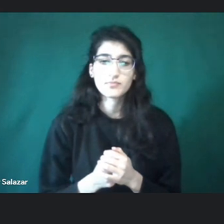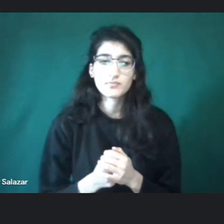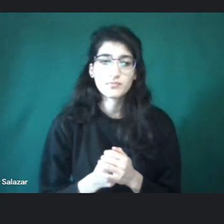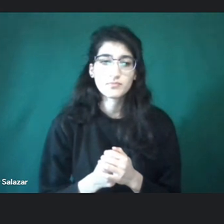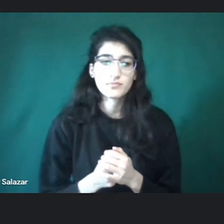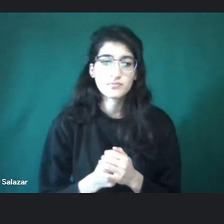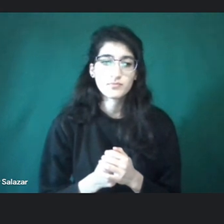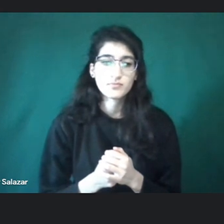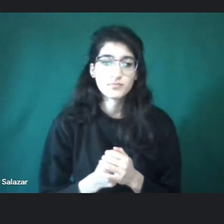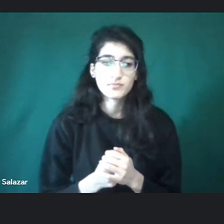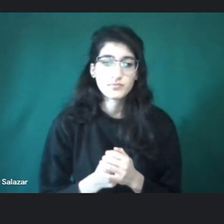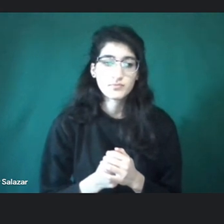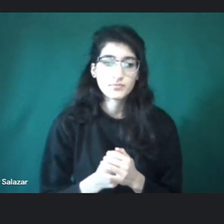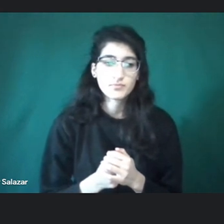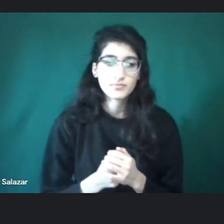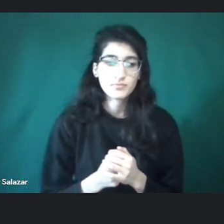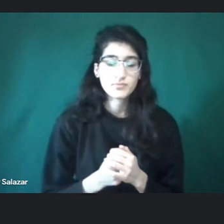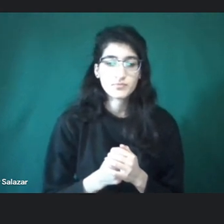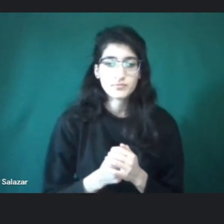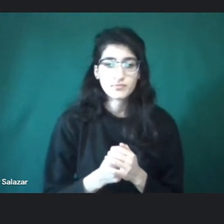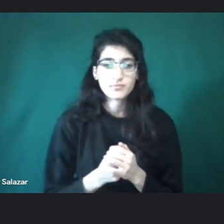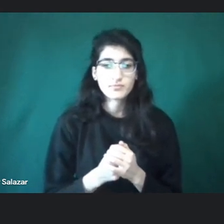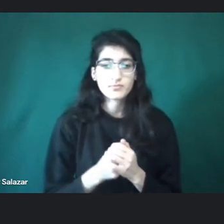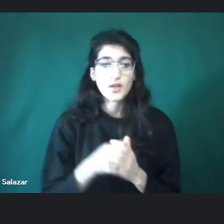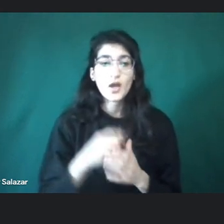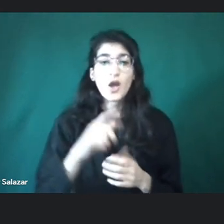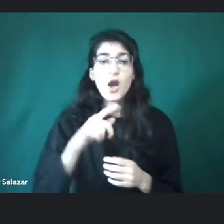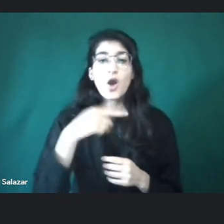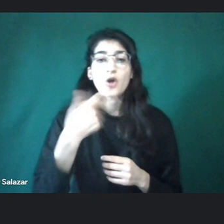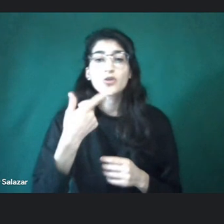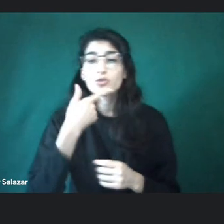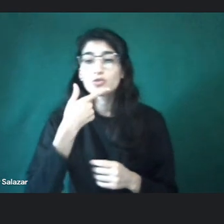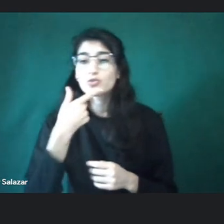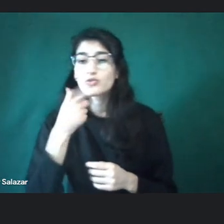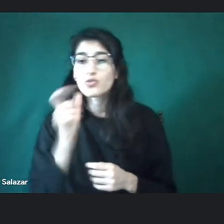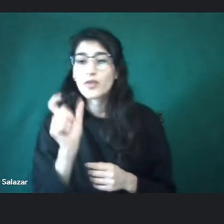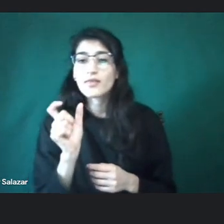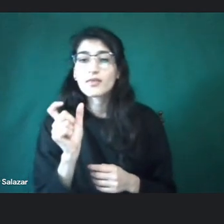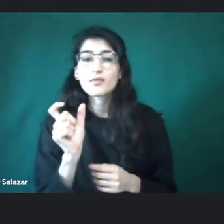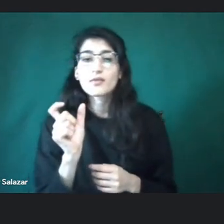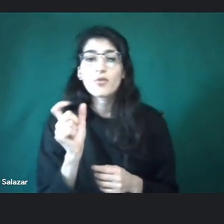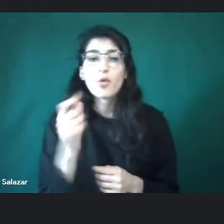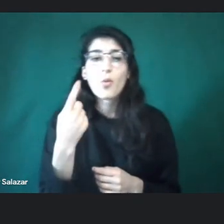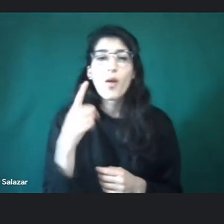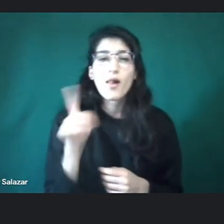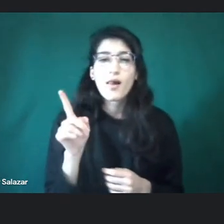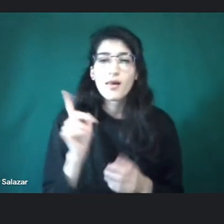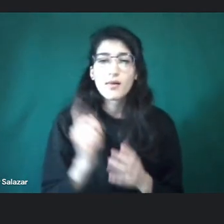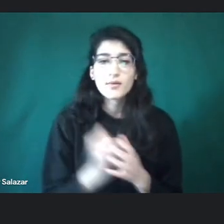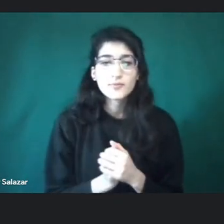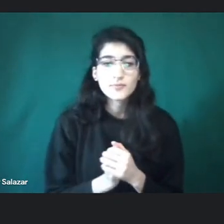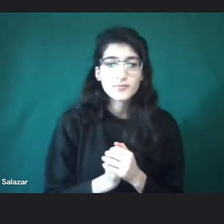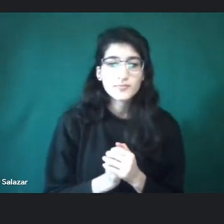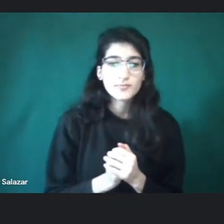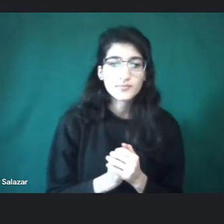Bien. ¿Qué otro sustantivo tengo? Freedom. Claro, fíjense que acá